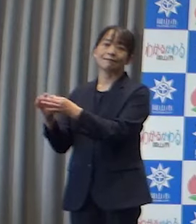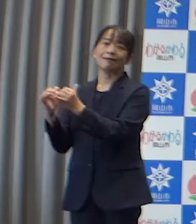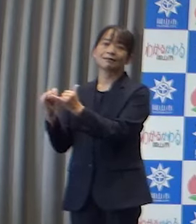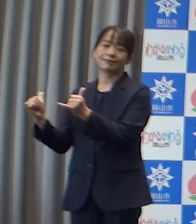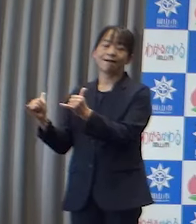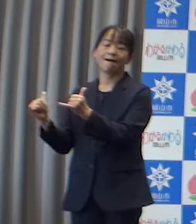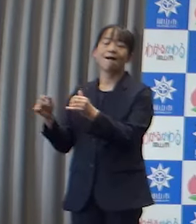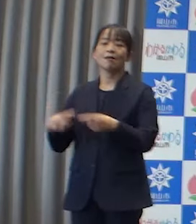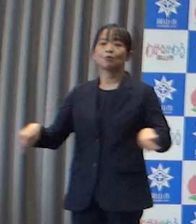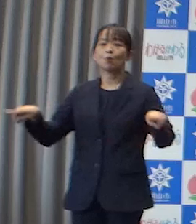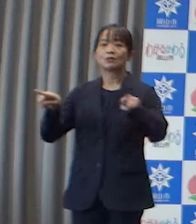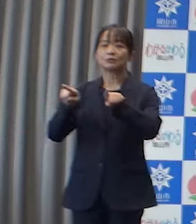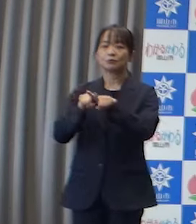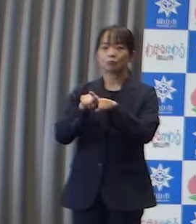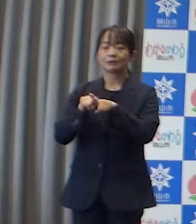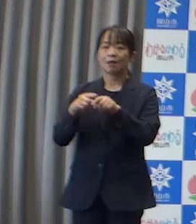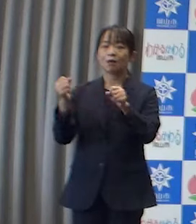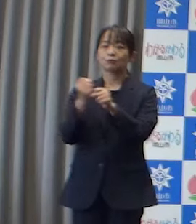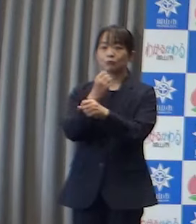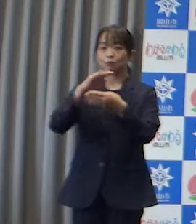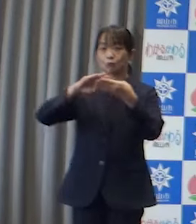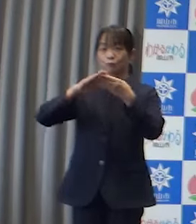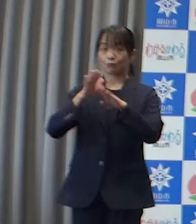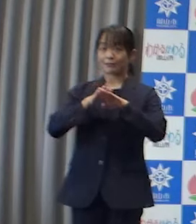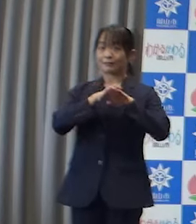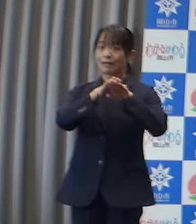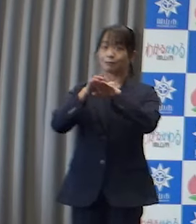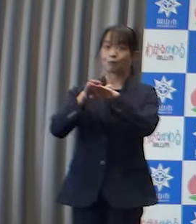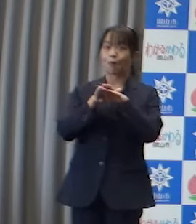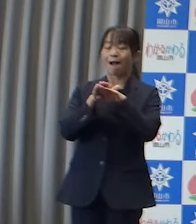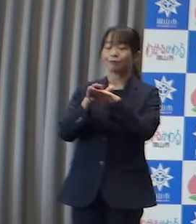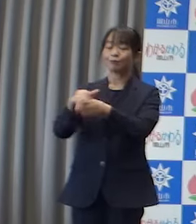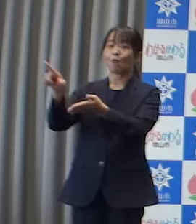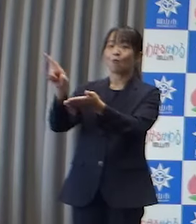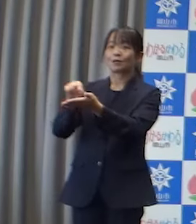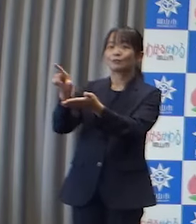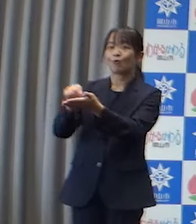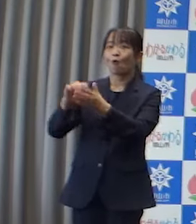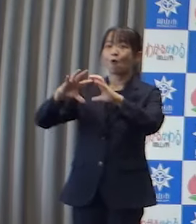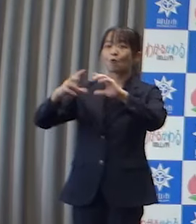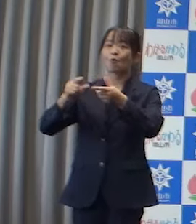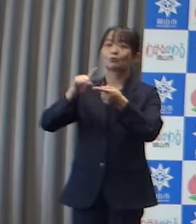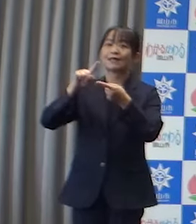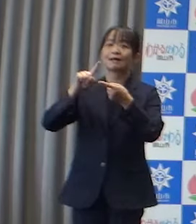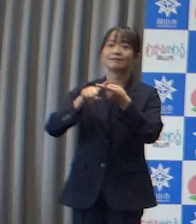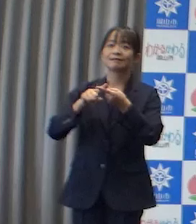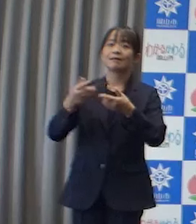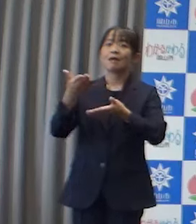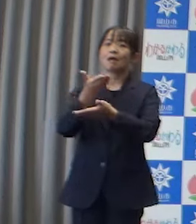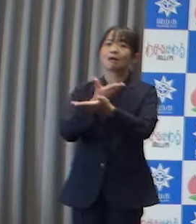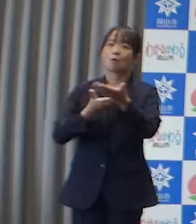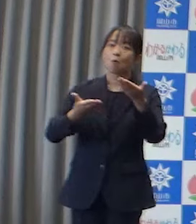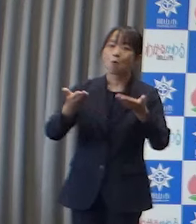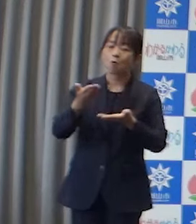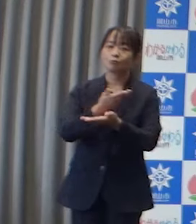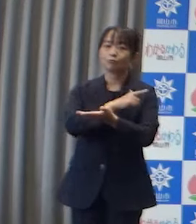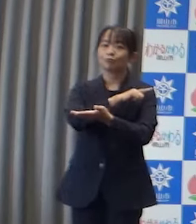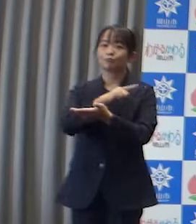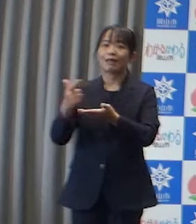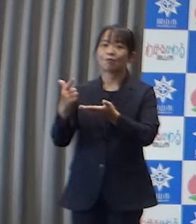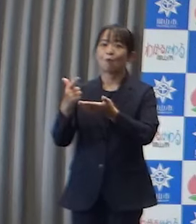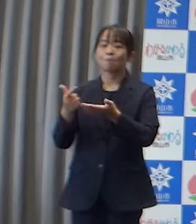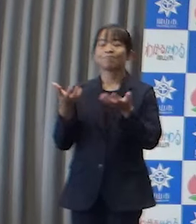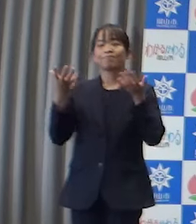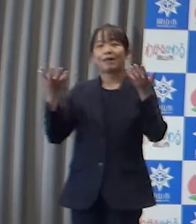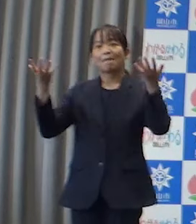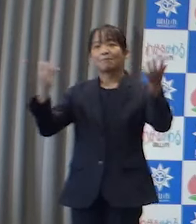市ネットワークを活用した国際的な交流や活動を活発にしていきたいと思います。今後